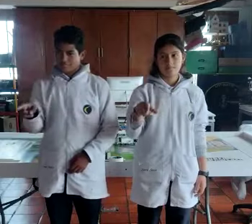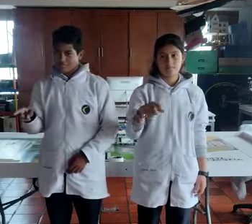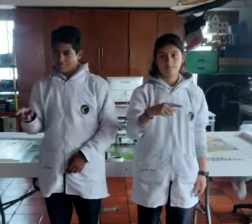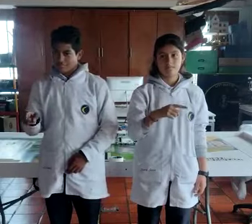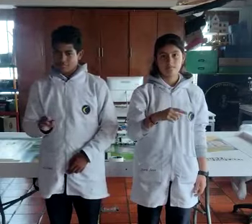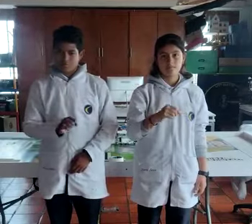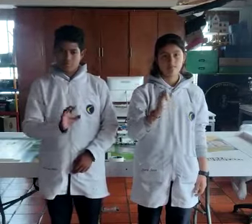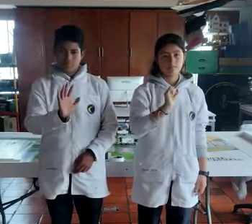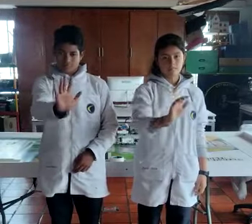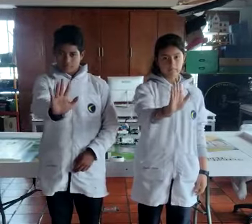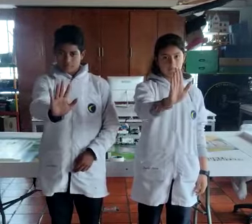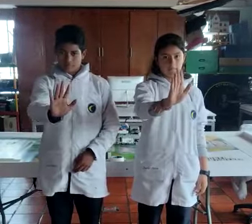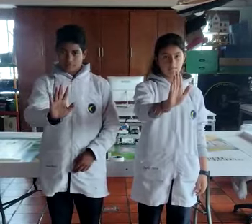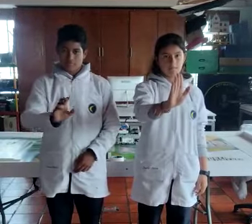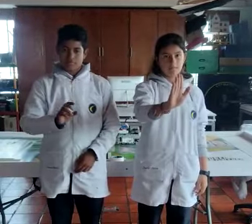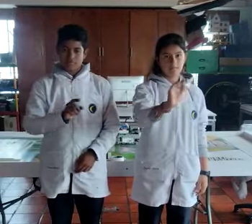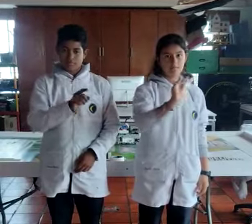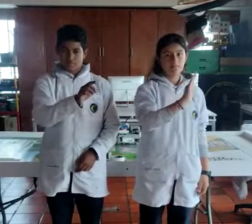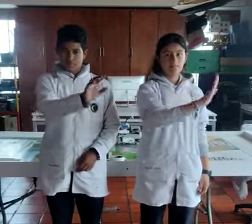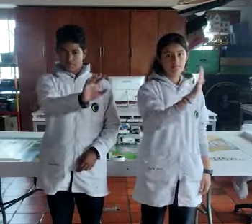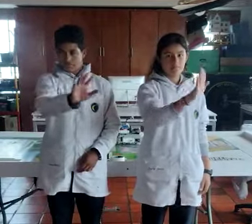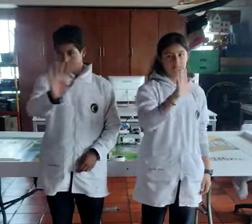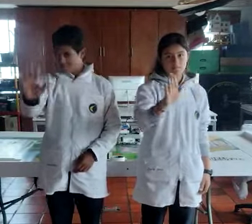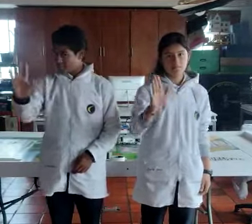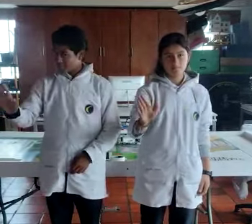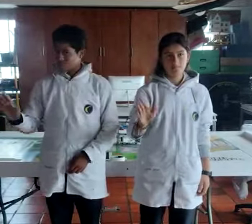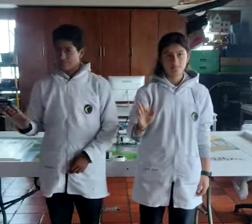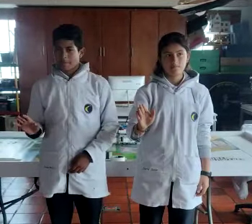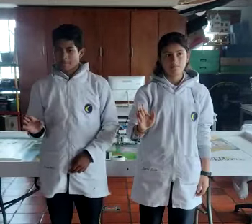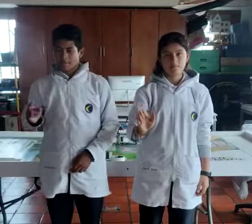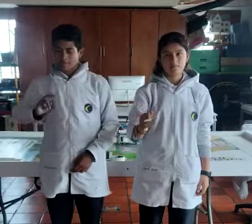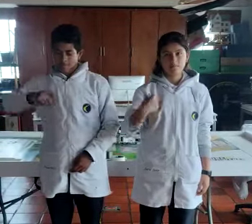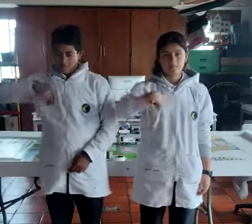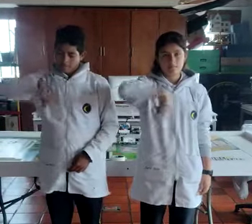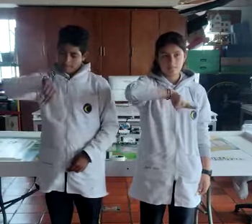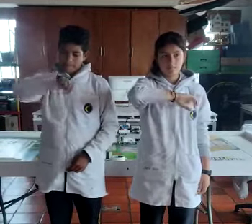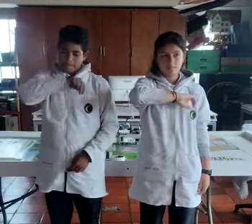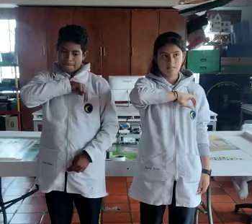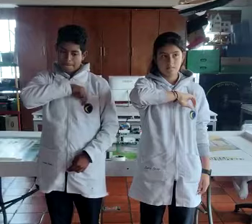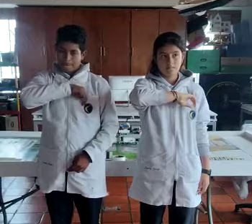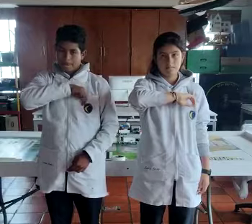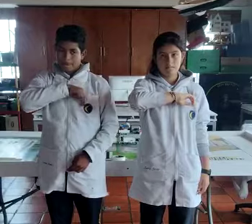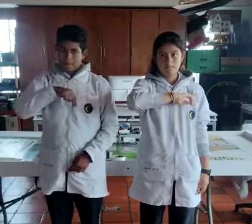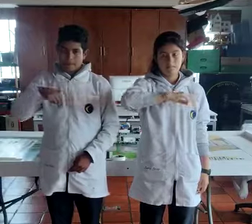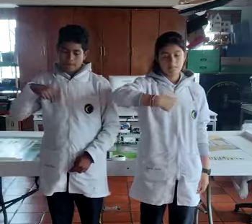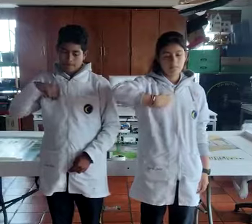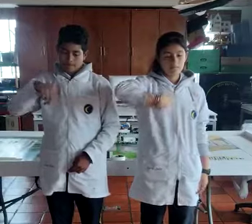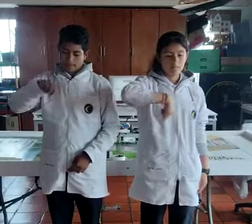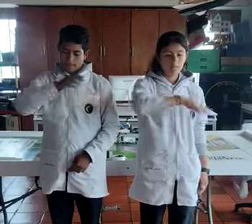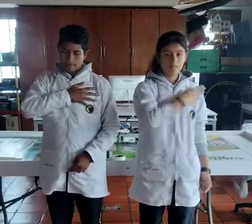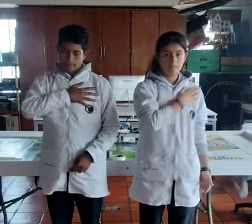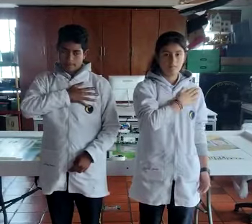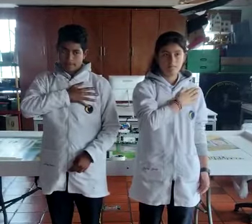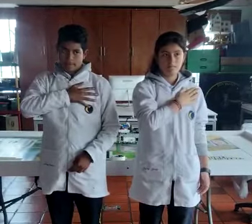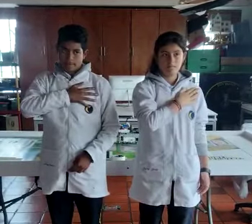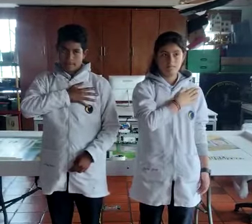usted, ustedes, nosotros, nuestros, mi,